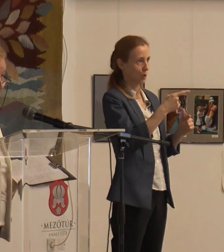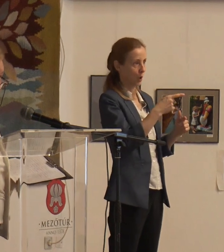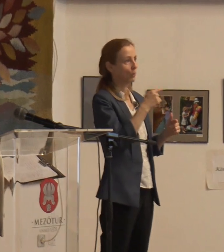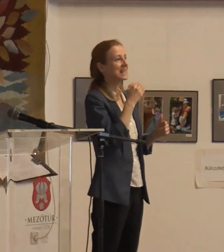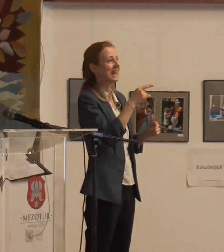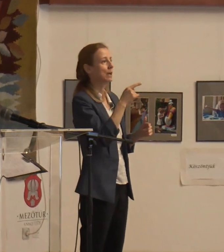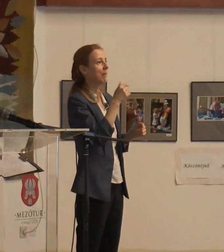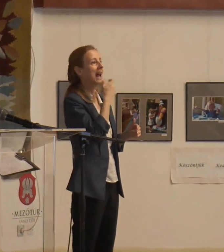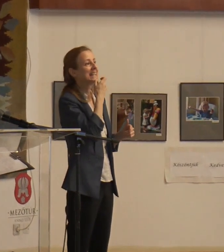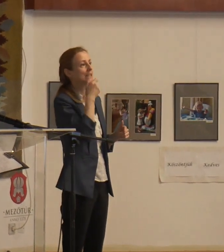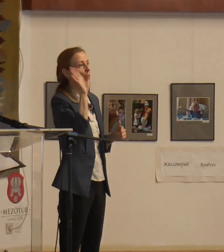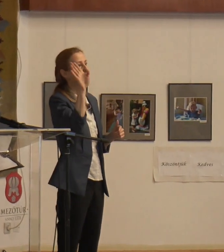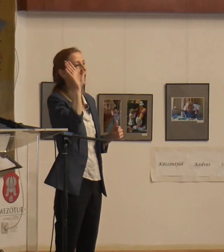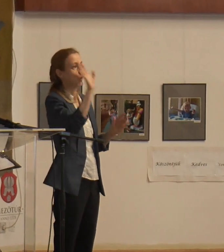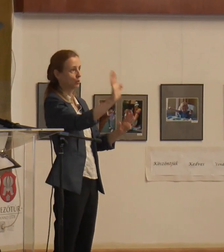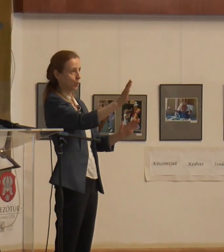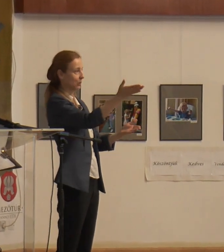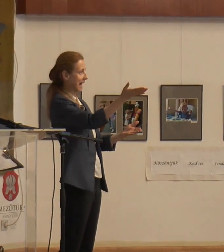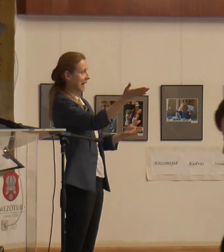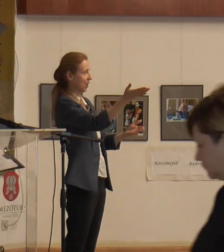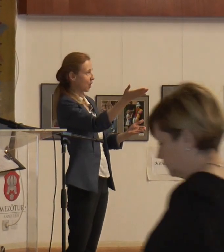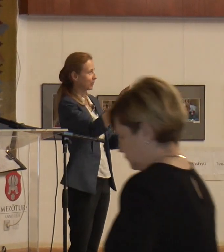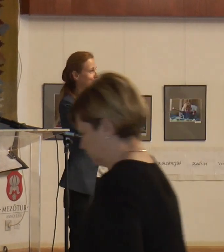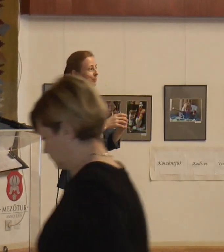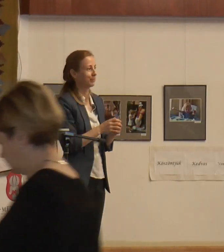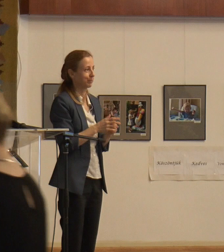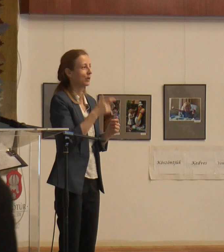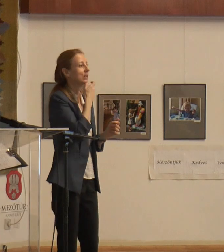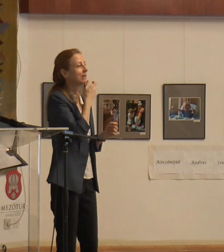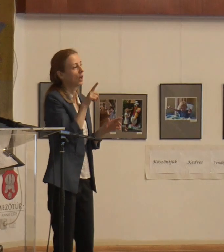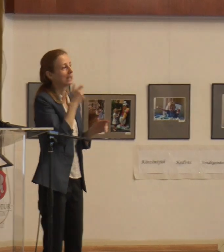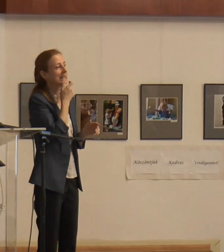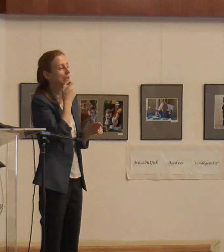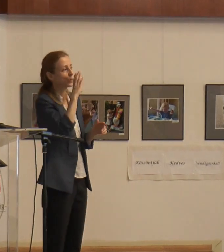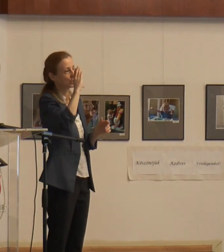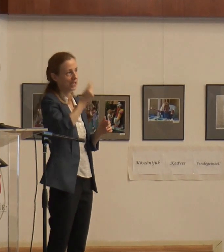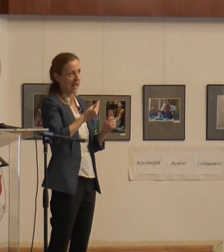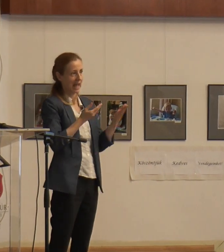Idősek Otthonának, hogy az idős embereket